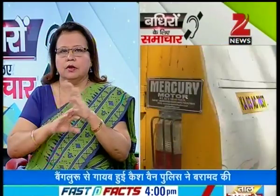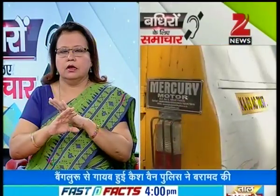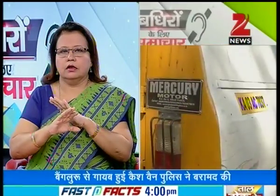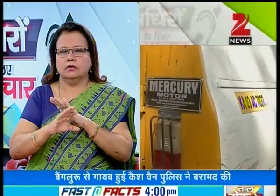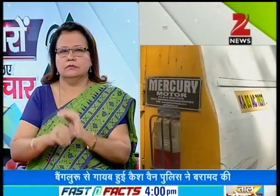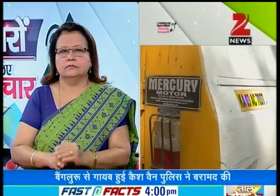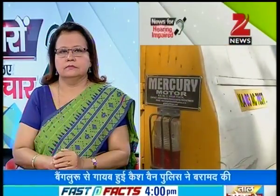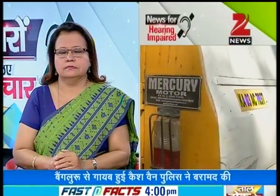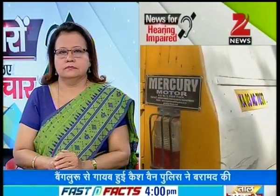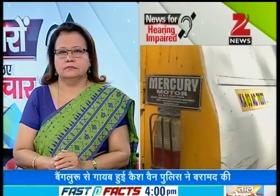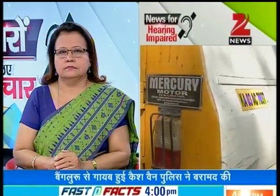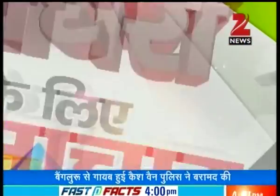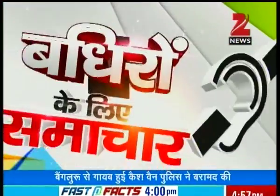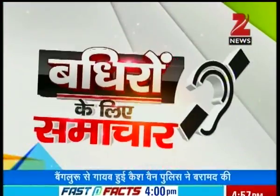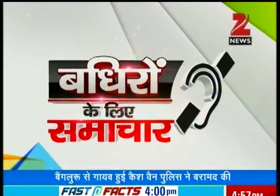फरार हो गया